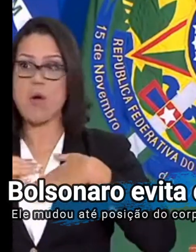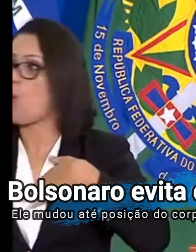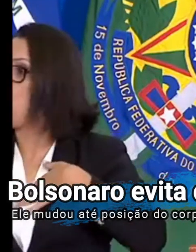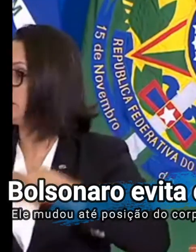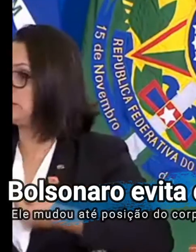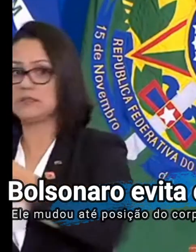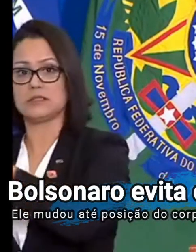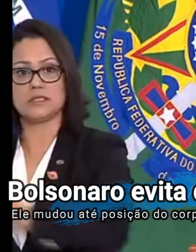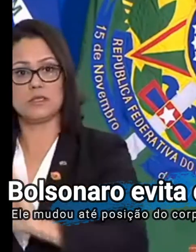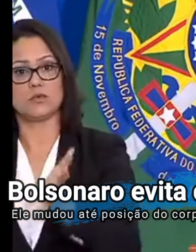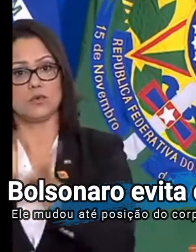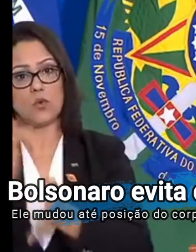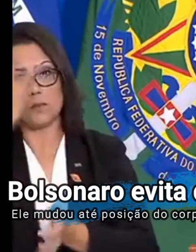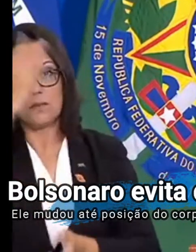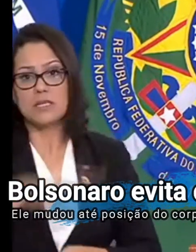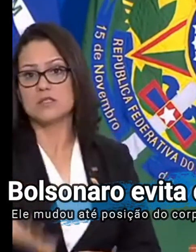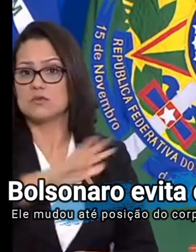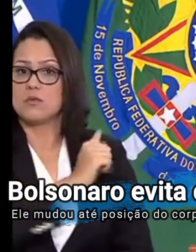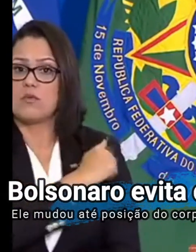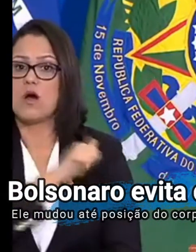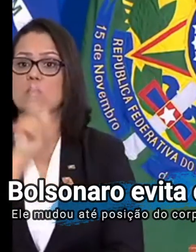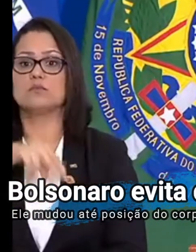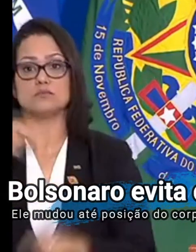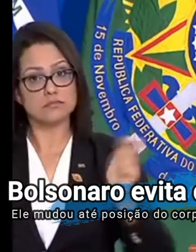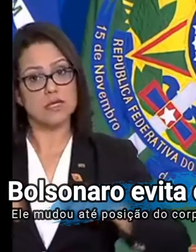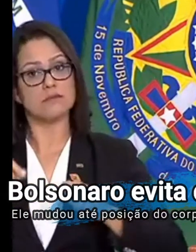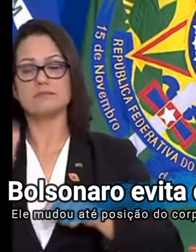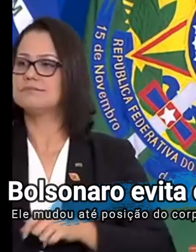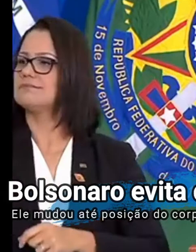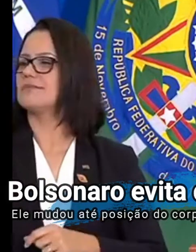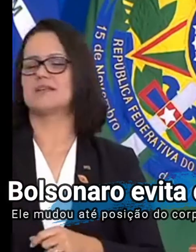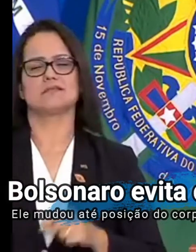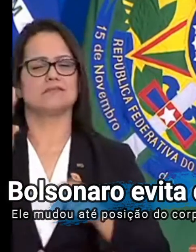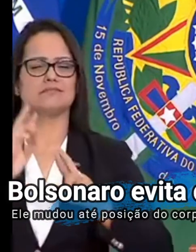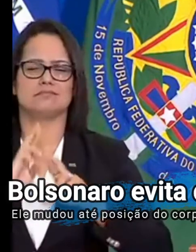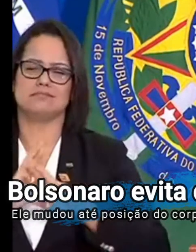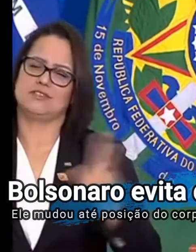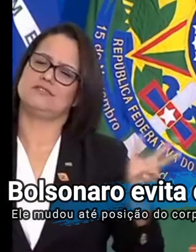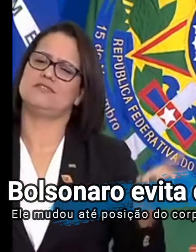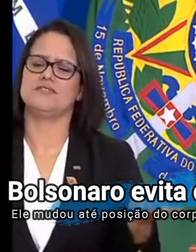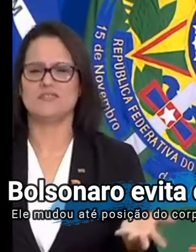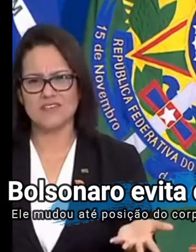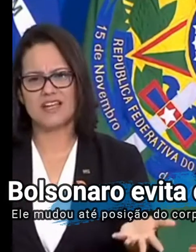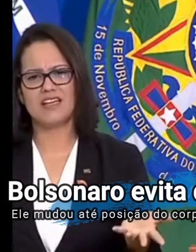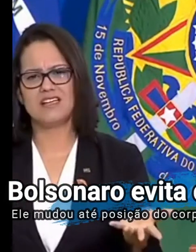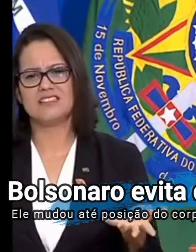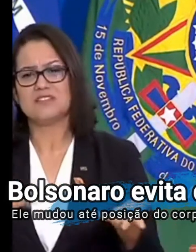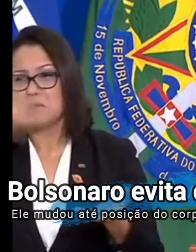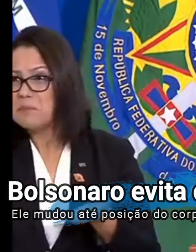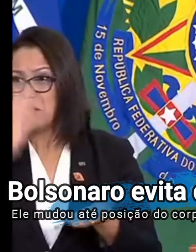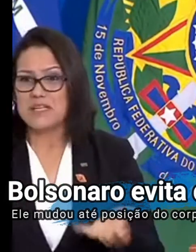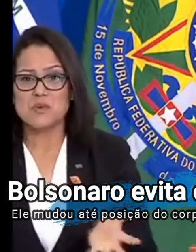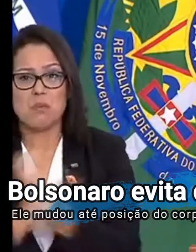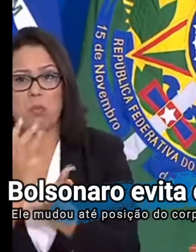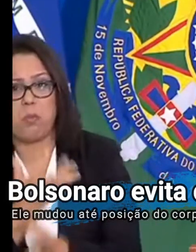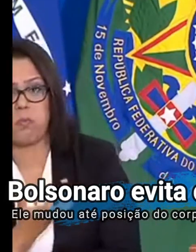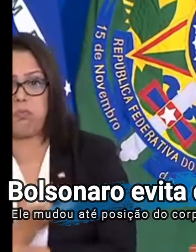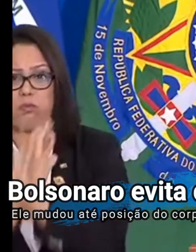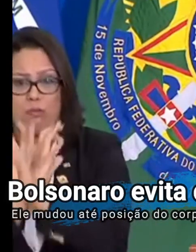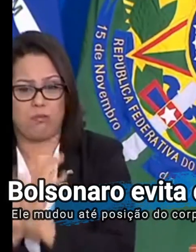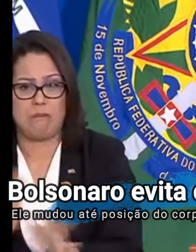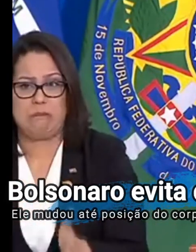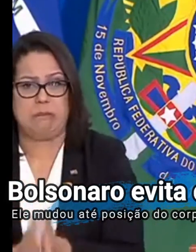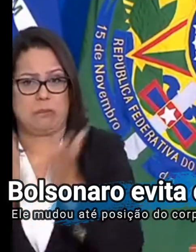pessoas como essa garotada que está aqui fazer um brasil diferente o que nos tira da miséria e da pobreza